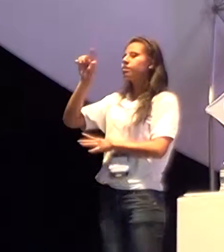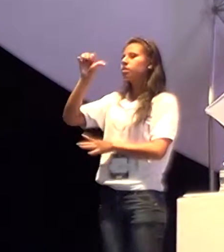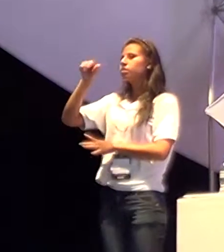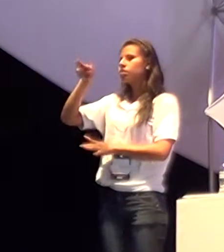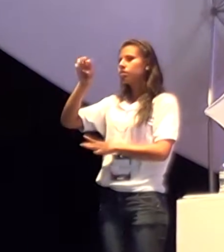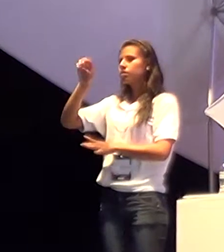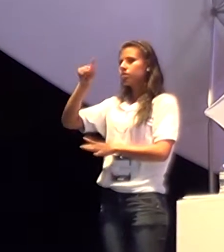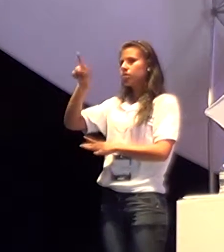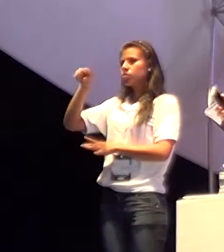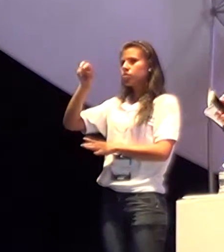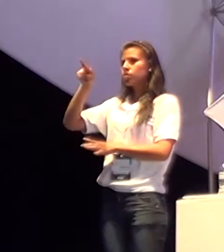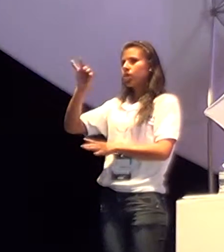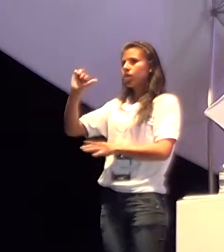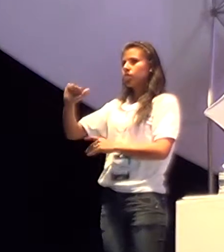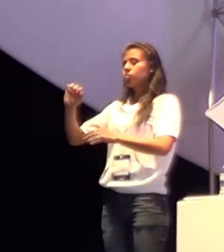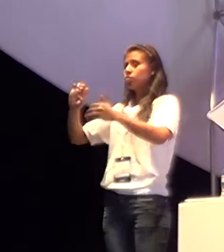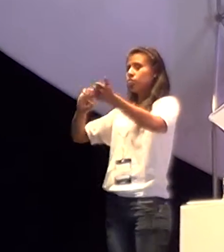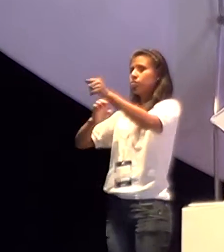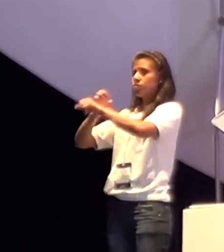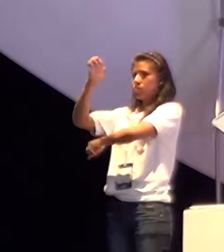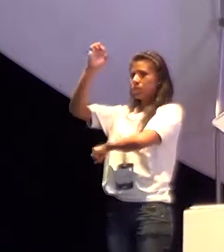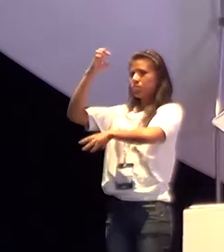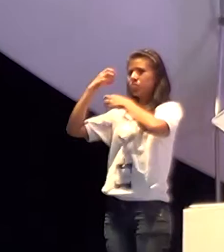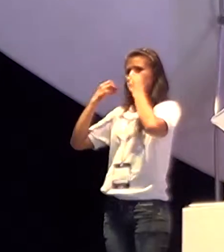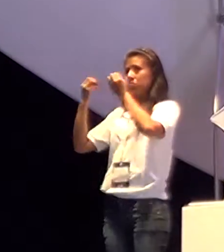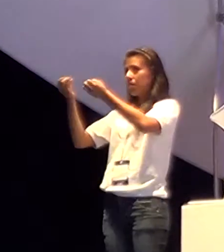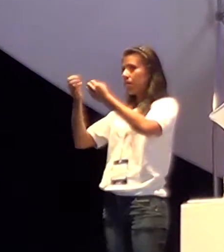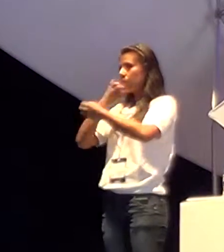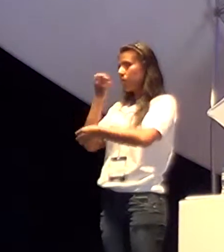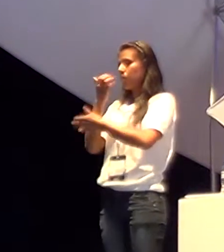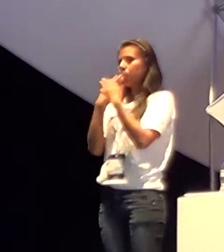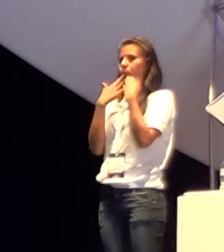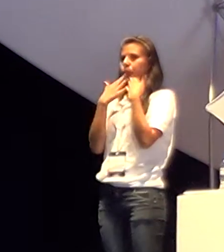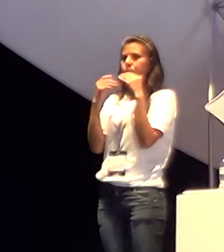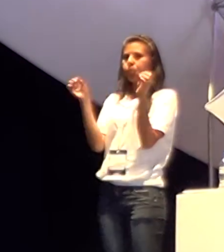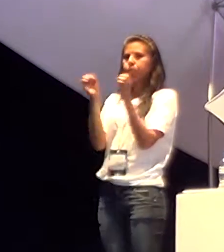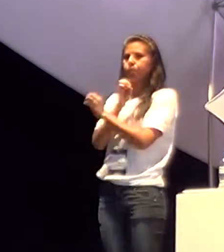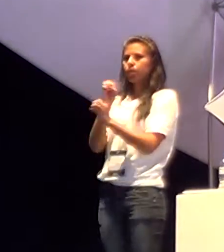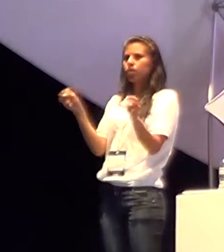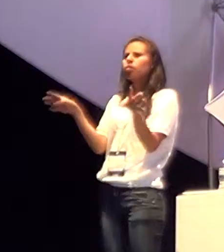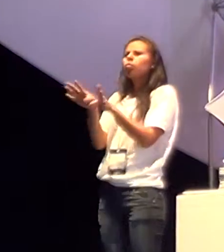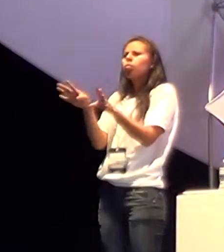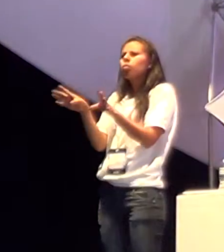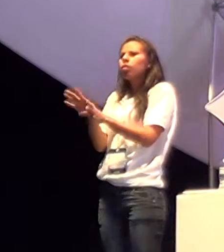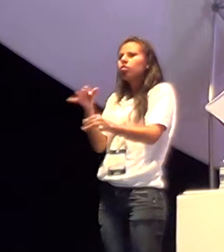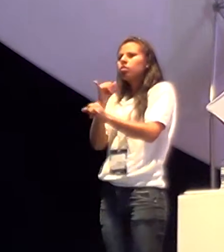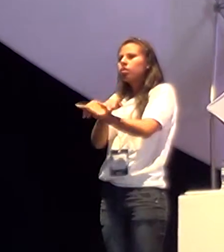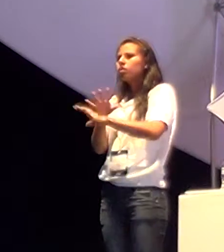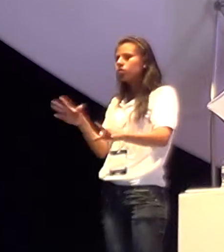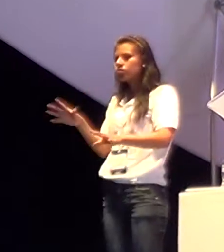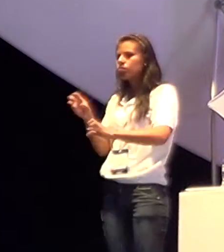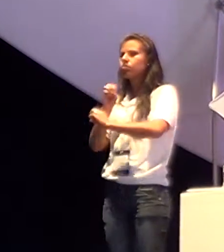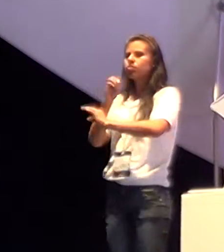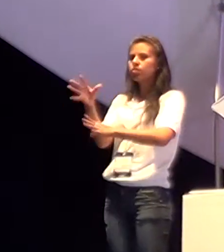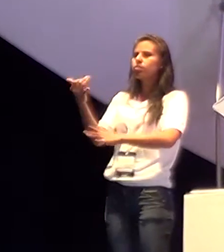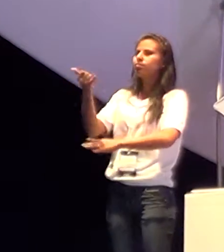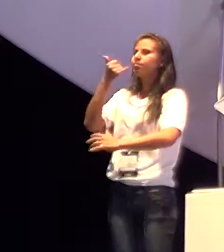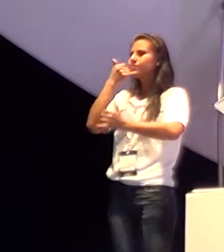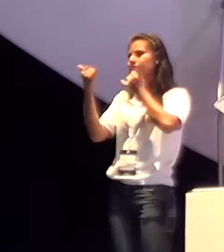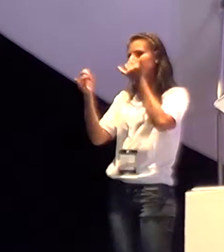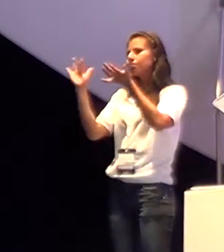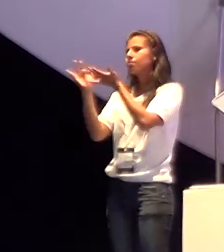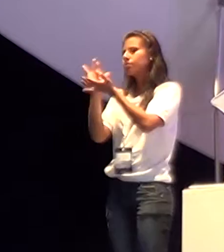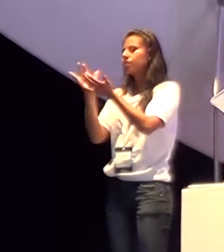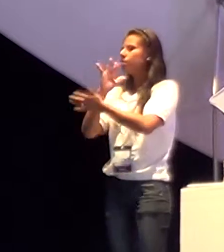un estado brasileño muy largo, que no tiene muchas escuelas, hay cómo pasar la información por móvil. Hay que aprovechar mucho